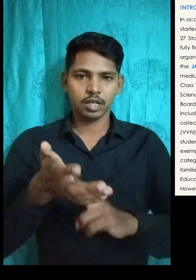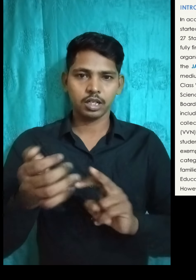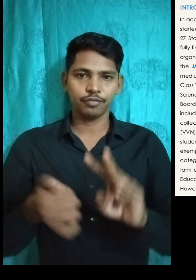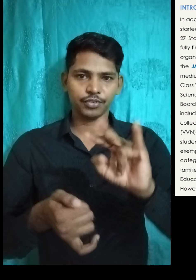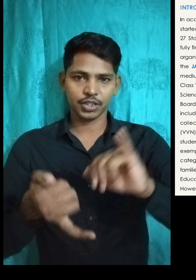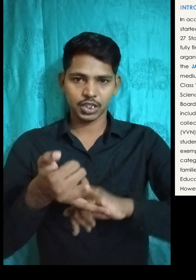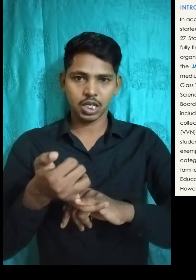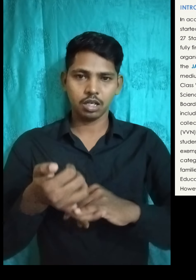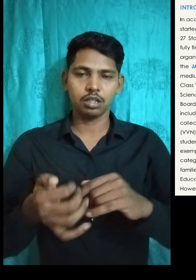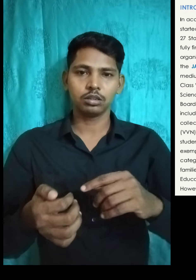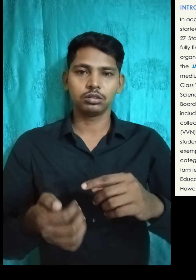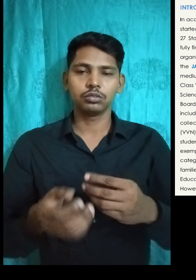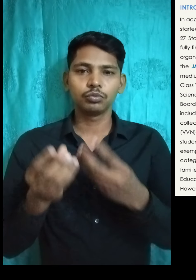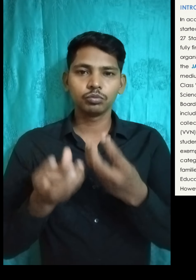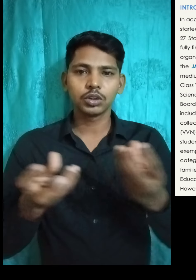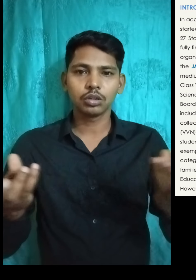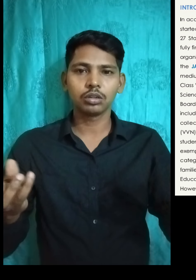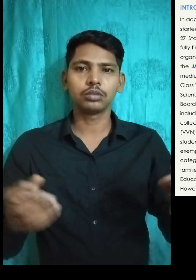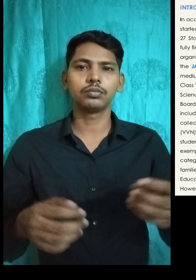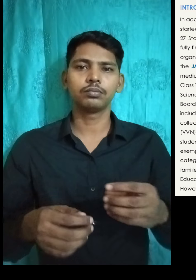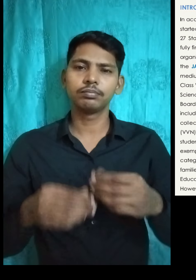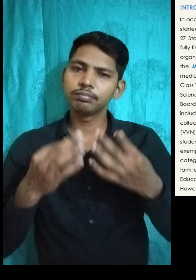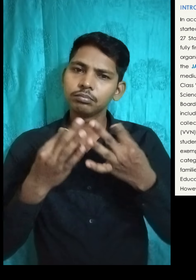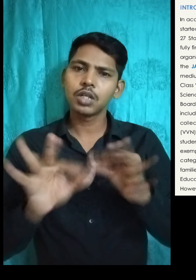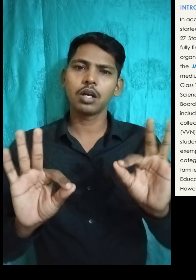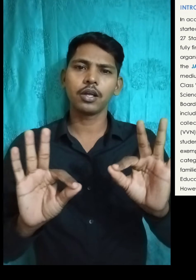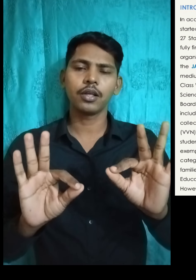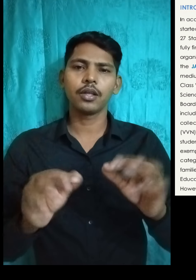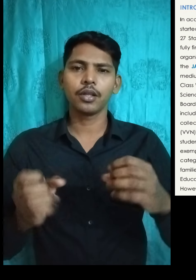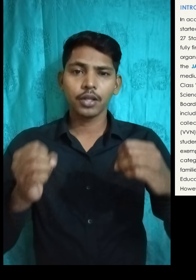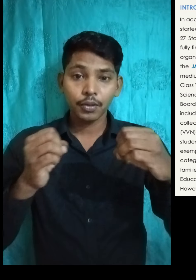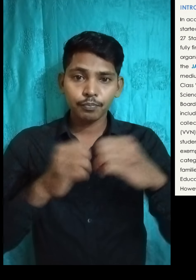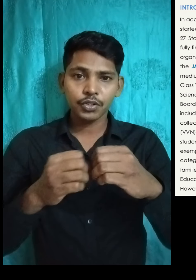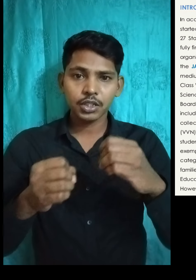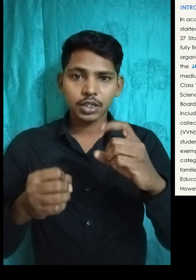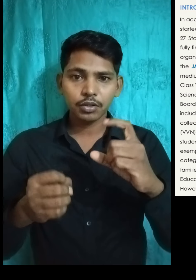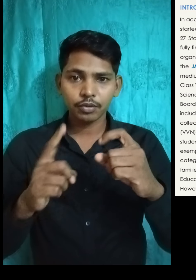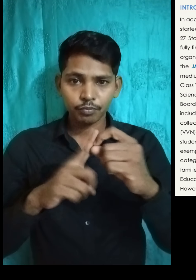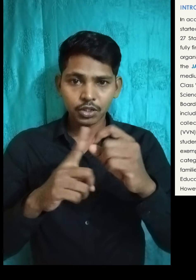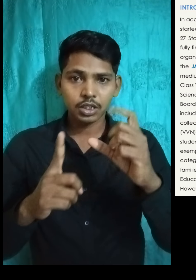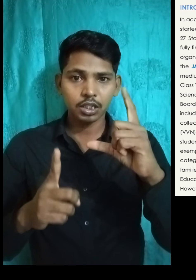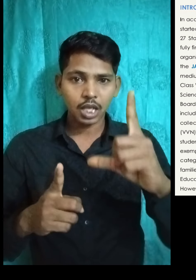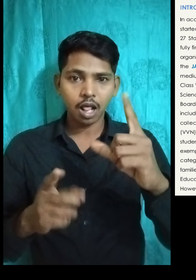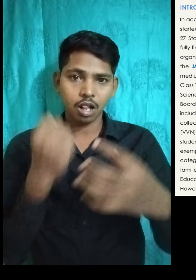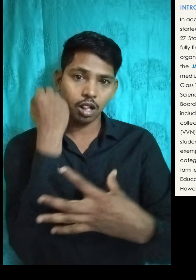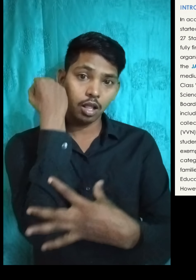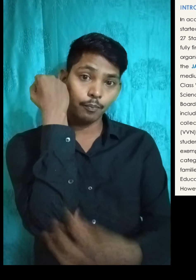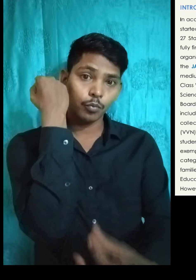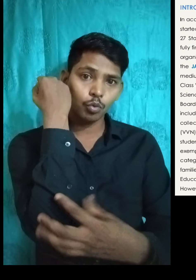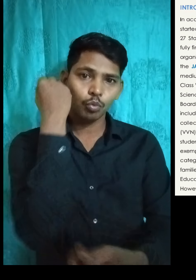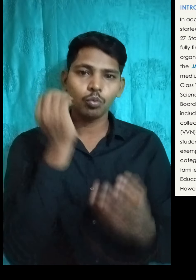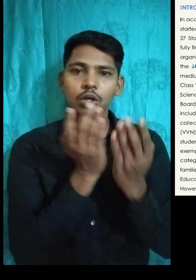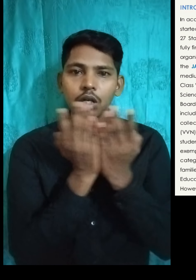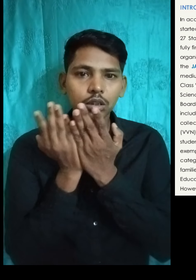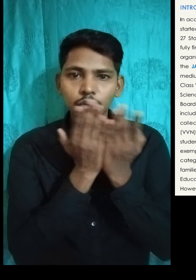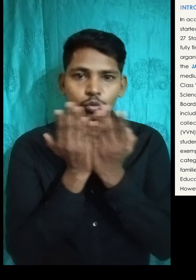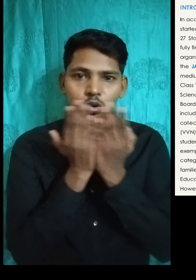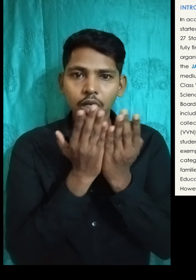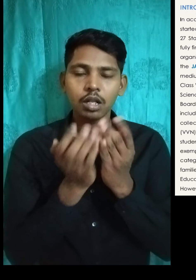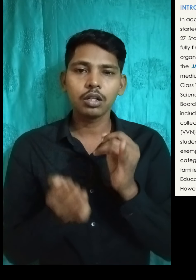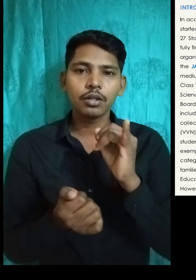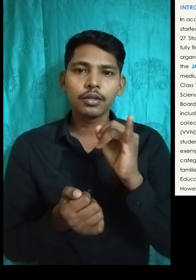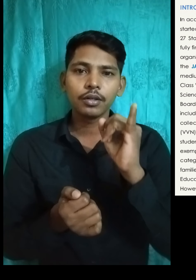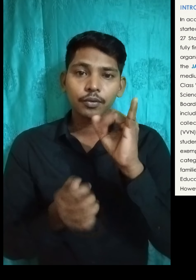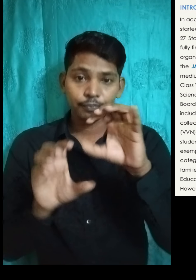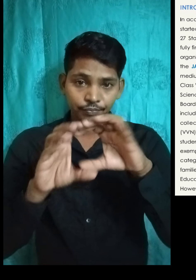से आने वाले छात्रों के लिए किसी भी प्रकार का कोई शुल्क नहीं लगने वाला है। क्लास